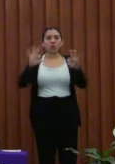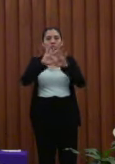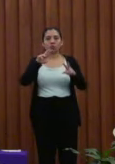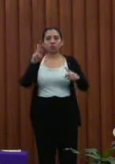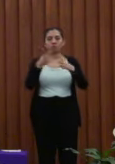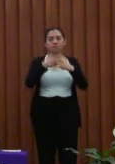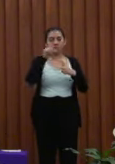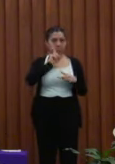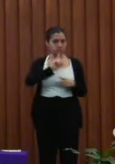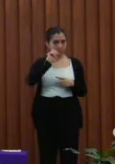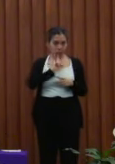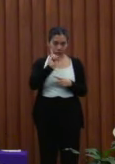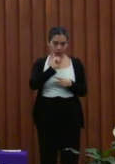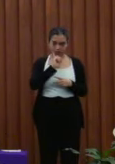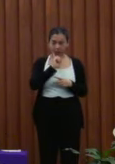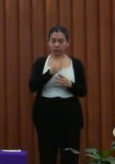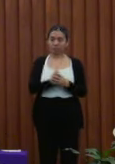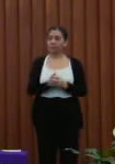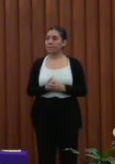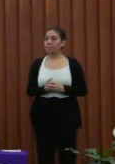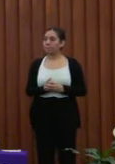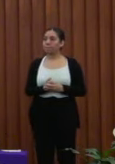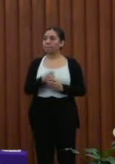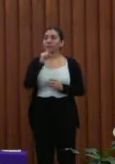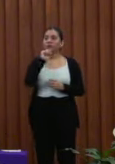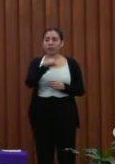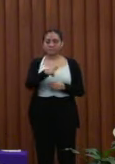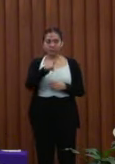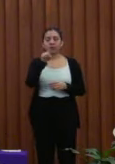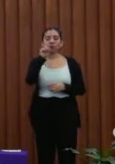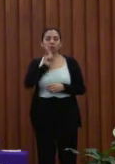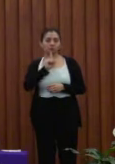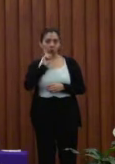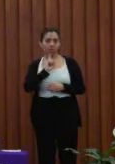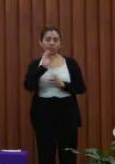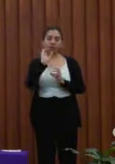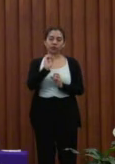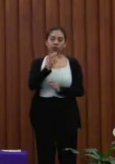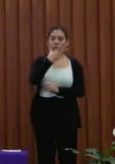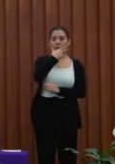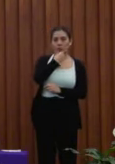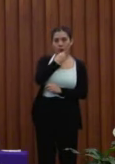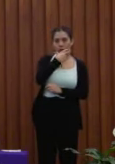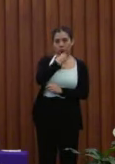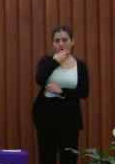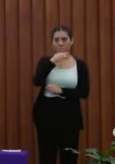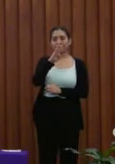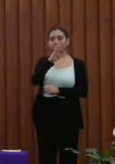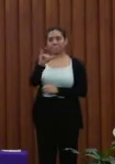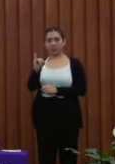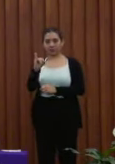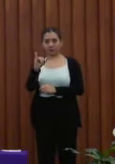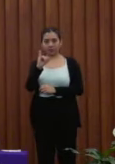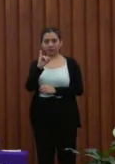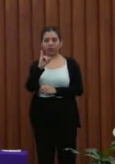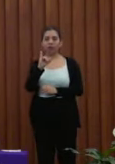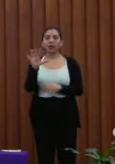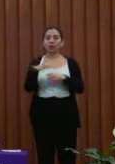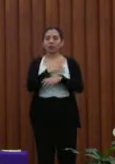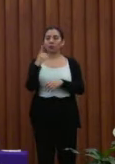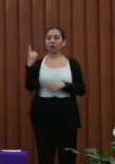lo mismo sucede un tanto con las mujeres bisexuales y los hombres bisexuales, ¿no? La mujer bisexual todavía tiene